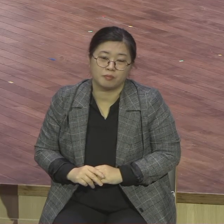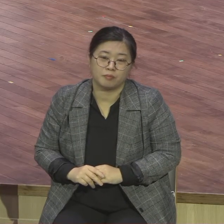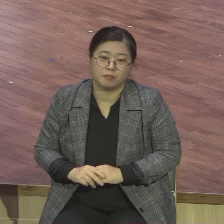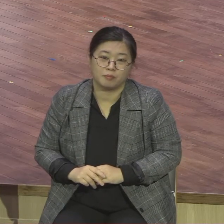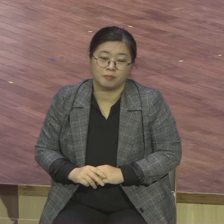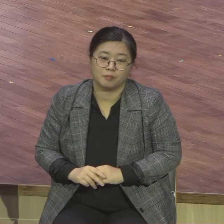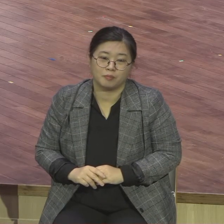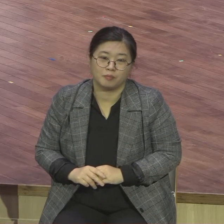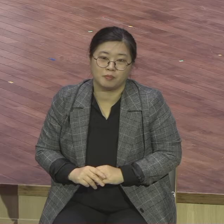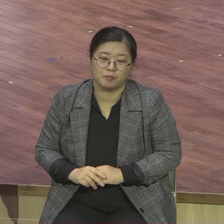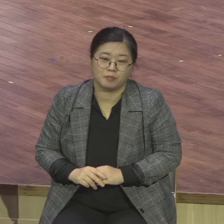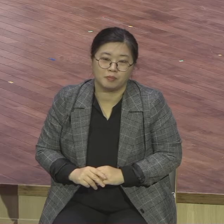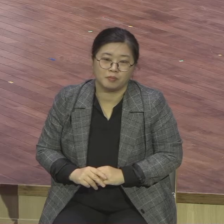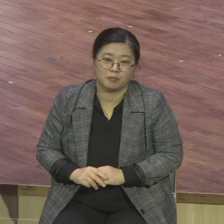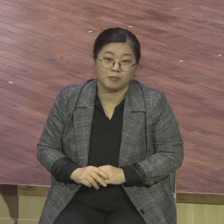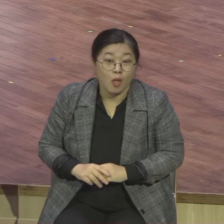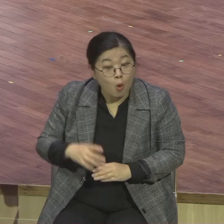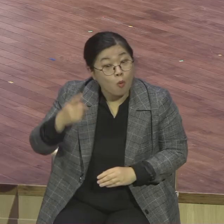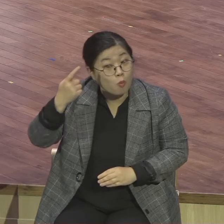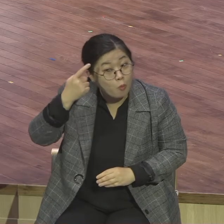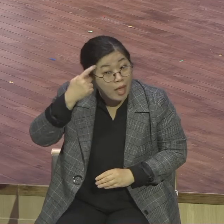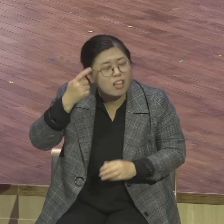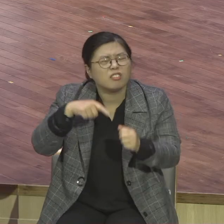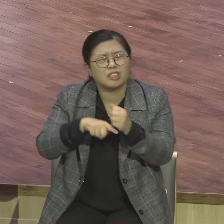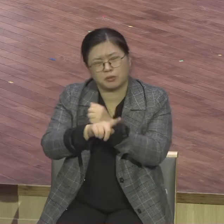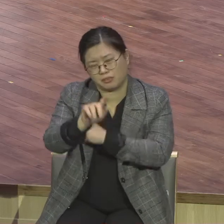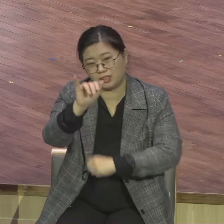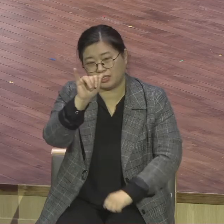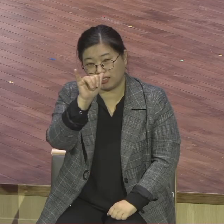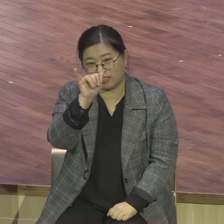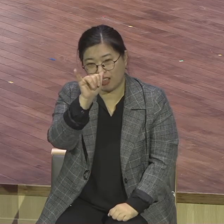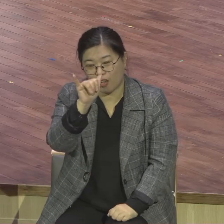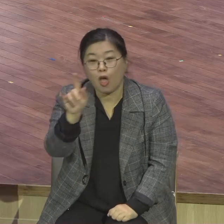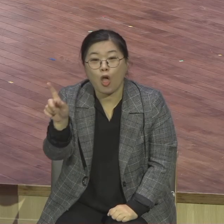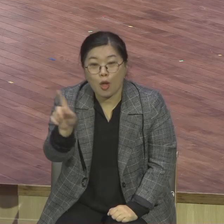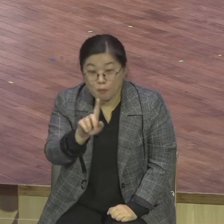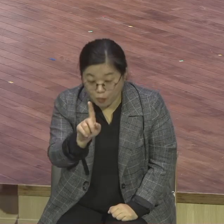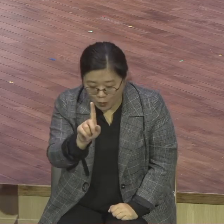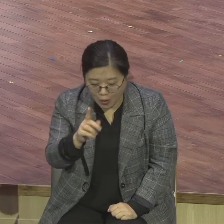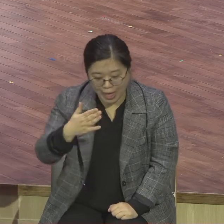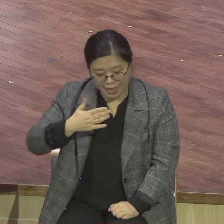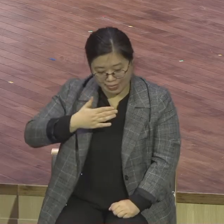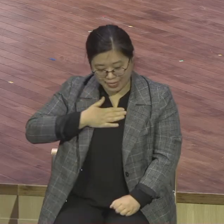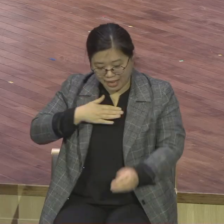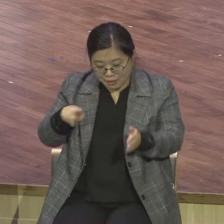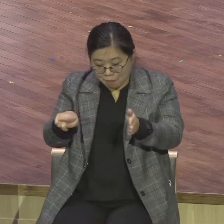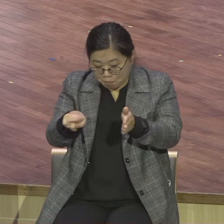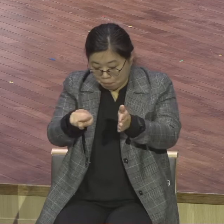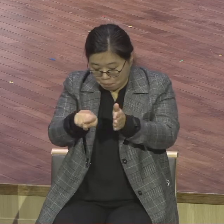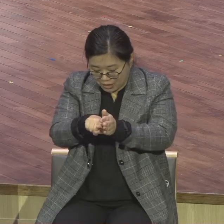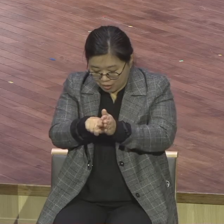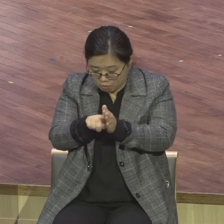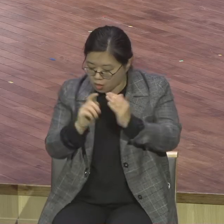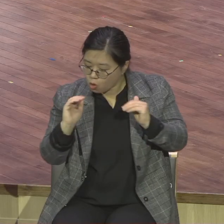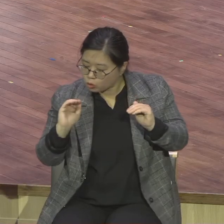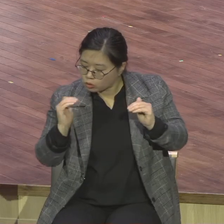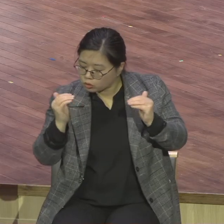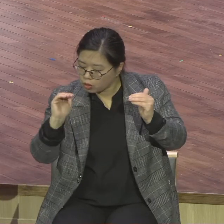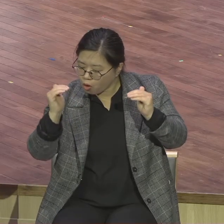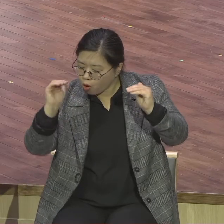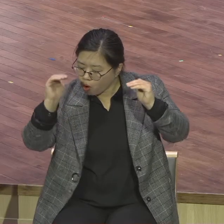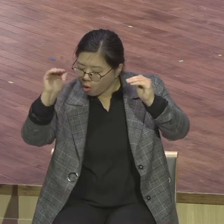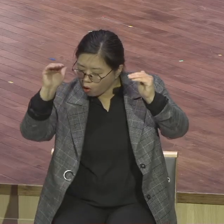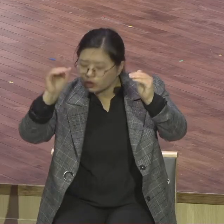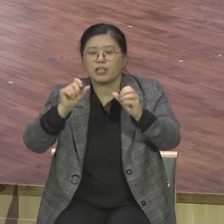그것은 바로 하나님께서 나의 믿음이 성장할 기회를 주셨기